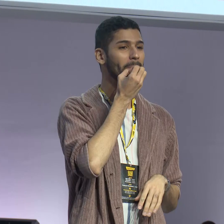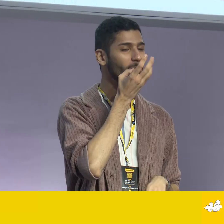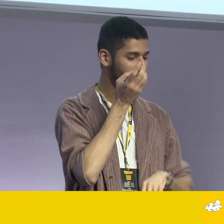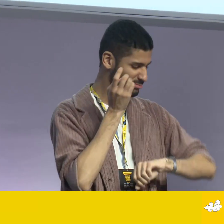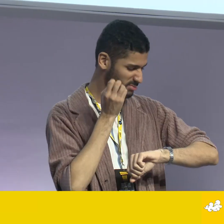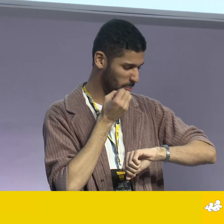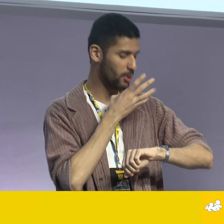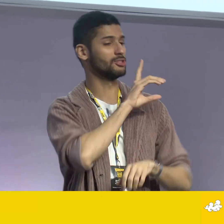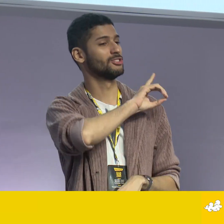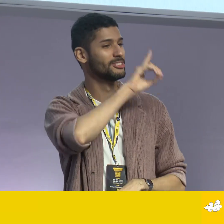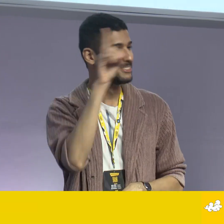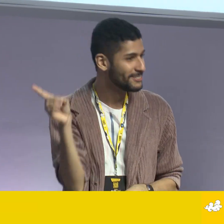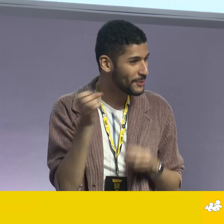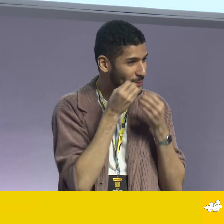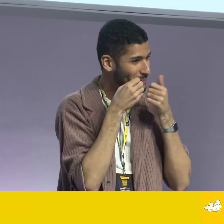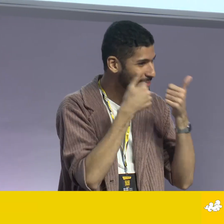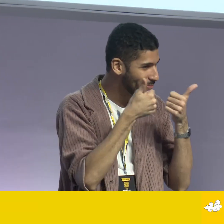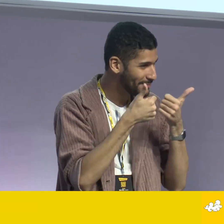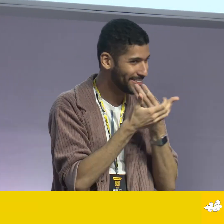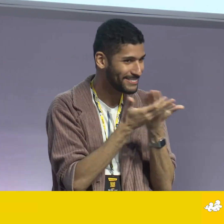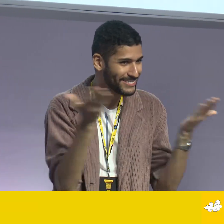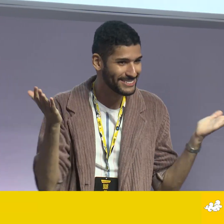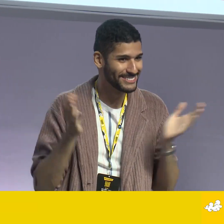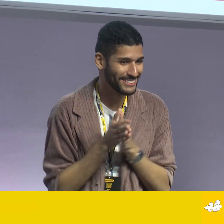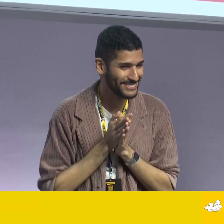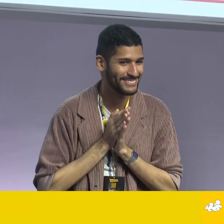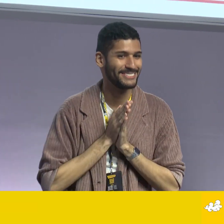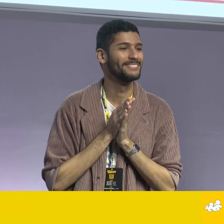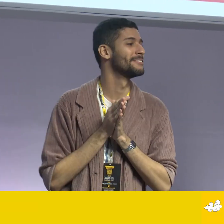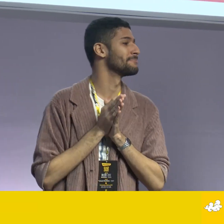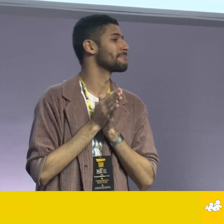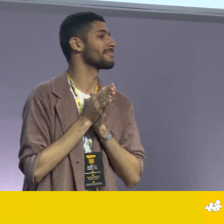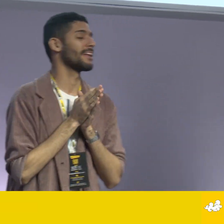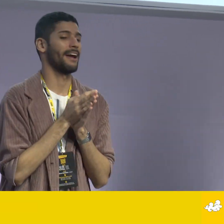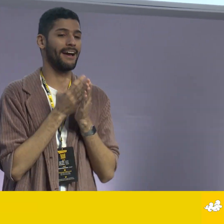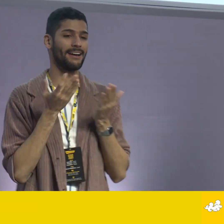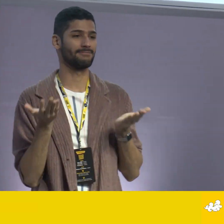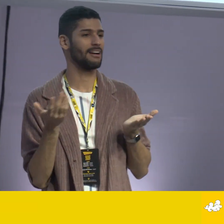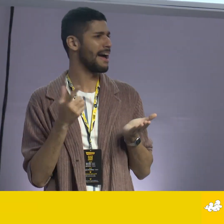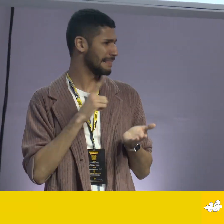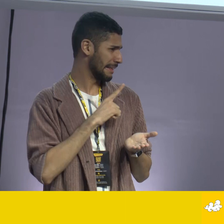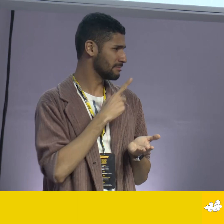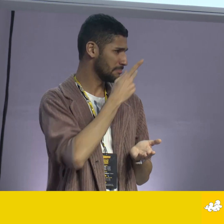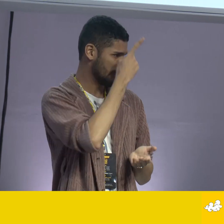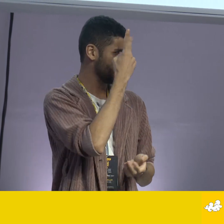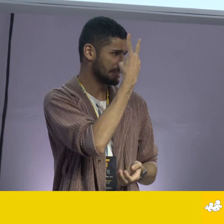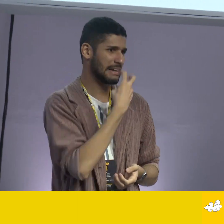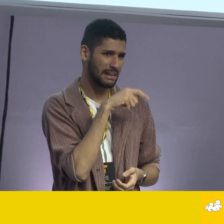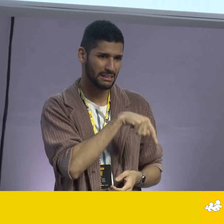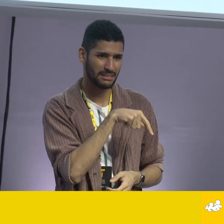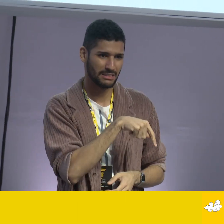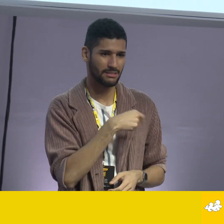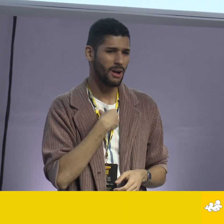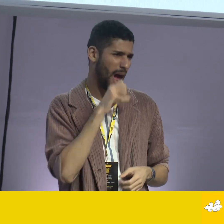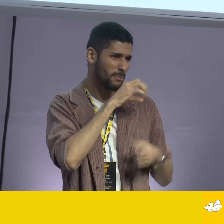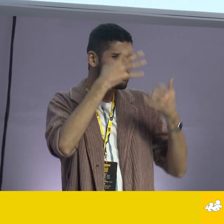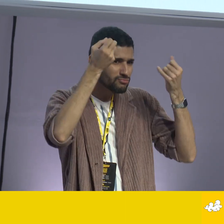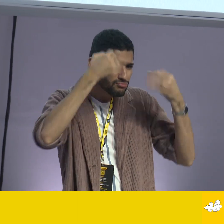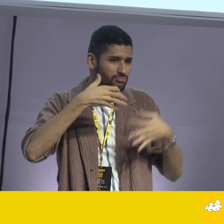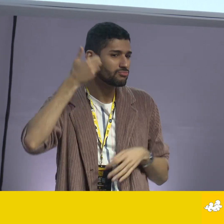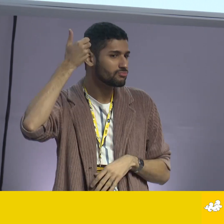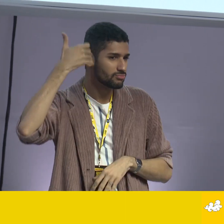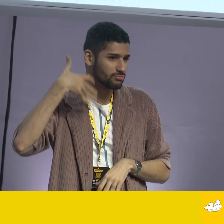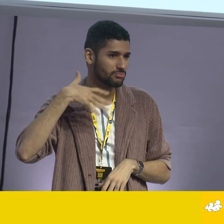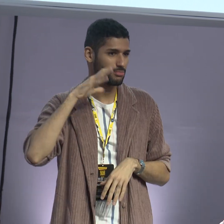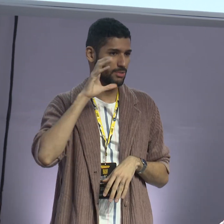o dia um dia tudo bem vamos com vocês têm pessoa cega aqui